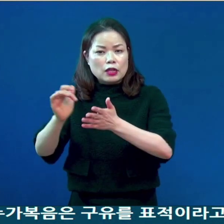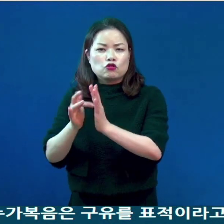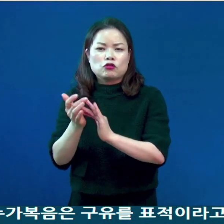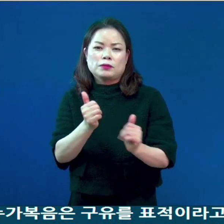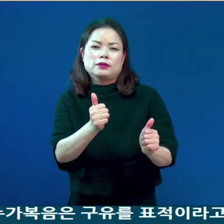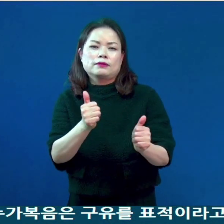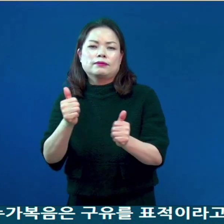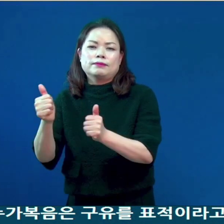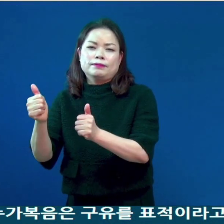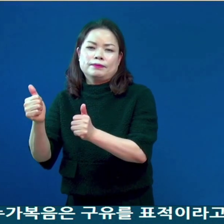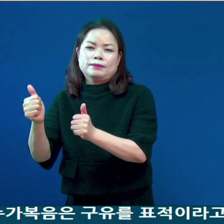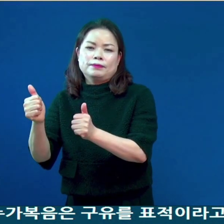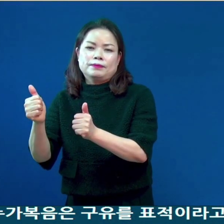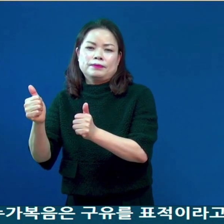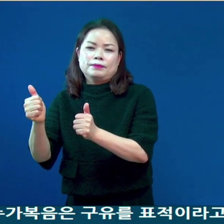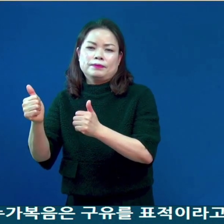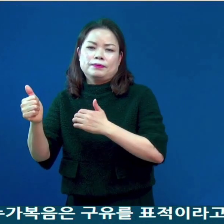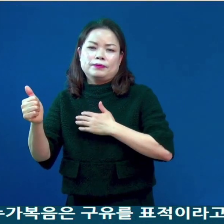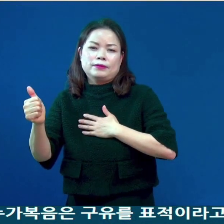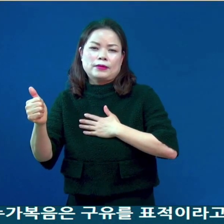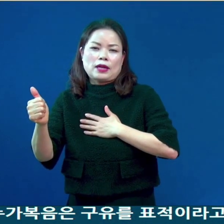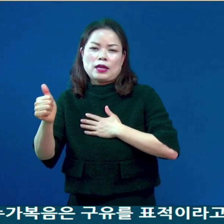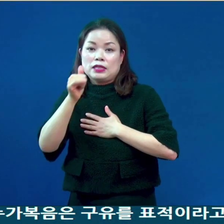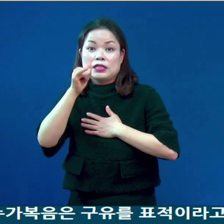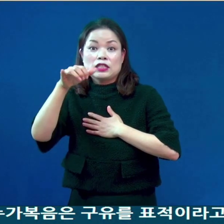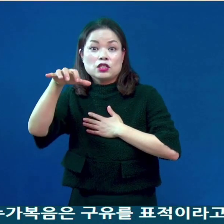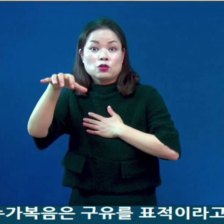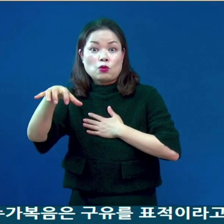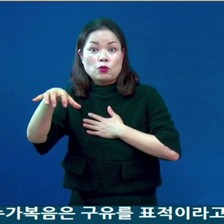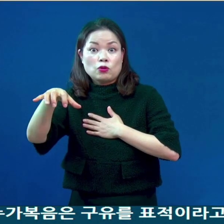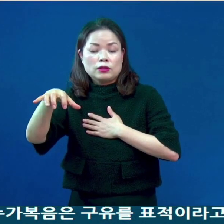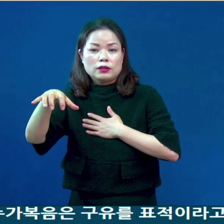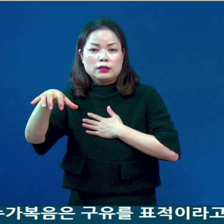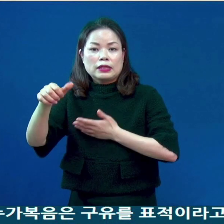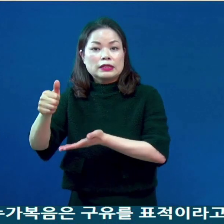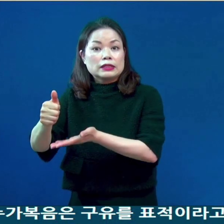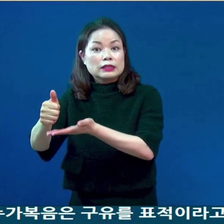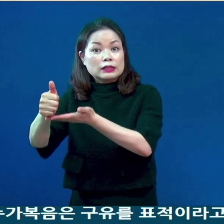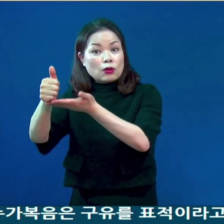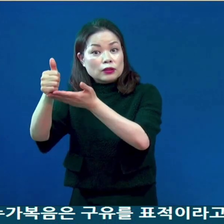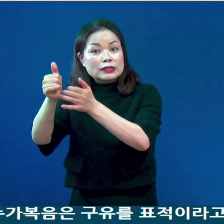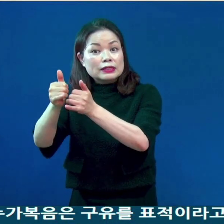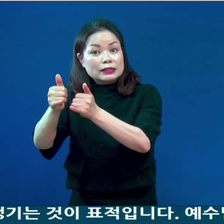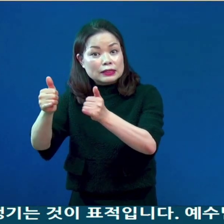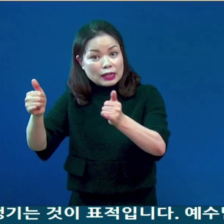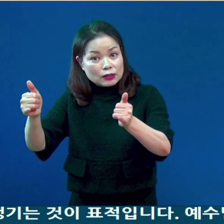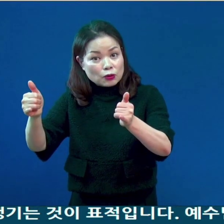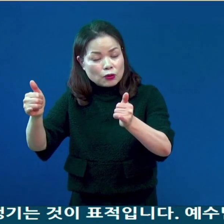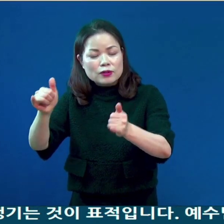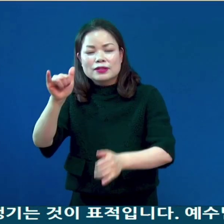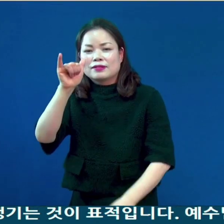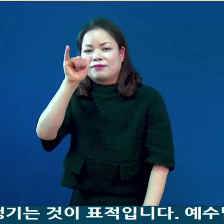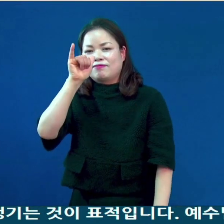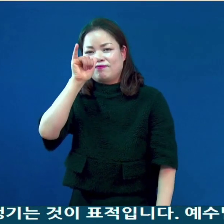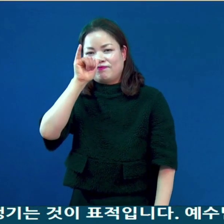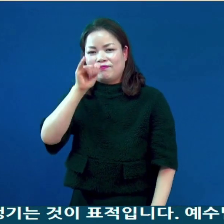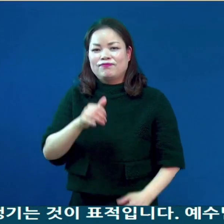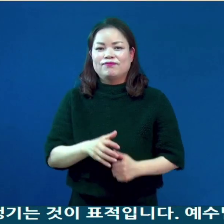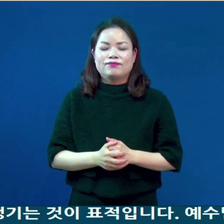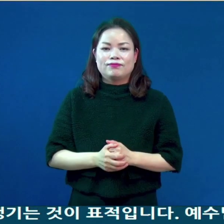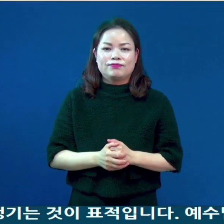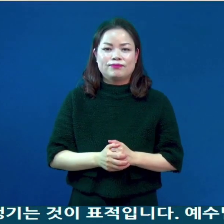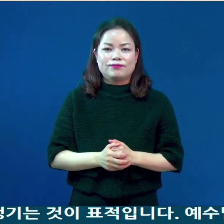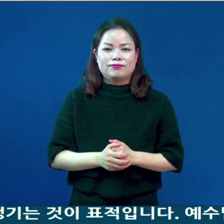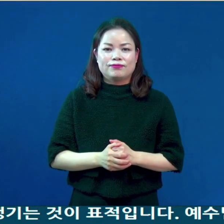따르라. 나 있는 곳에 나를 섬기는 자도 있어야 하리니